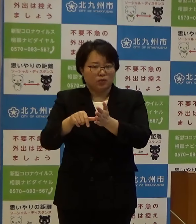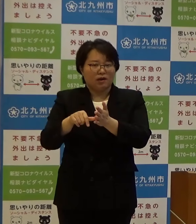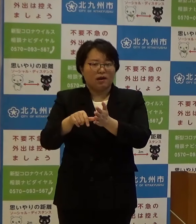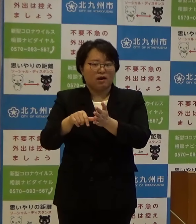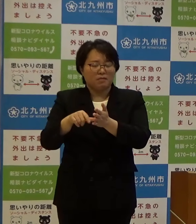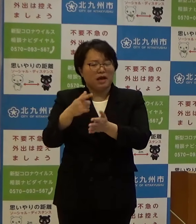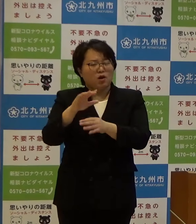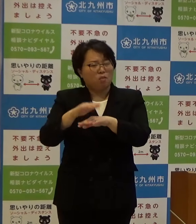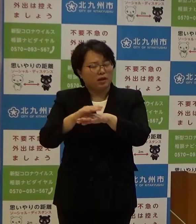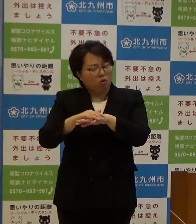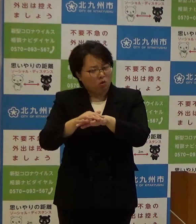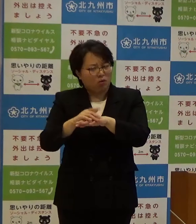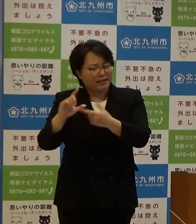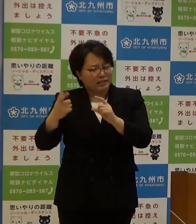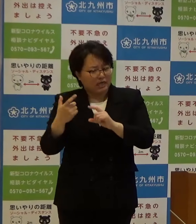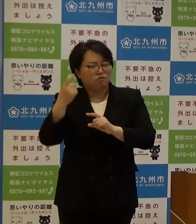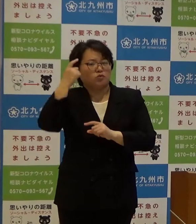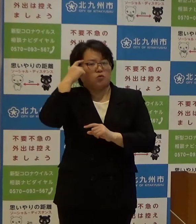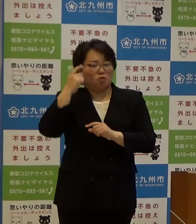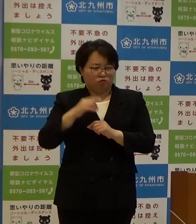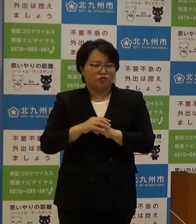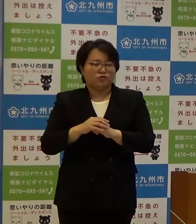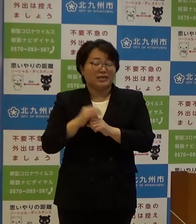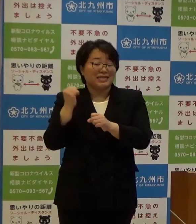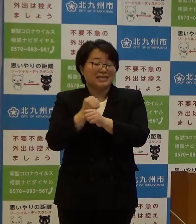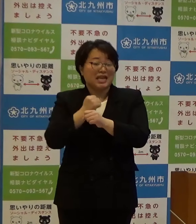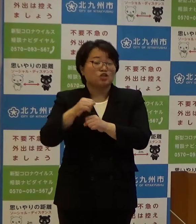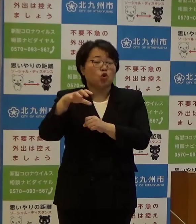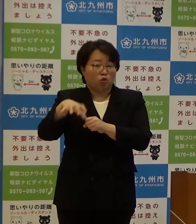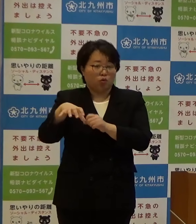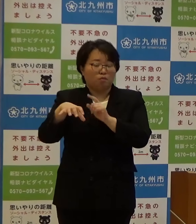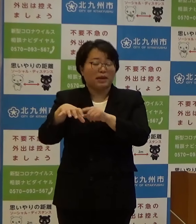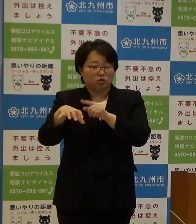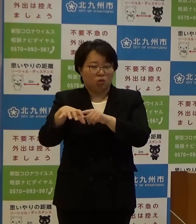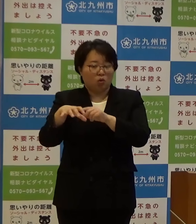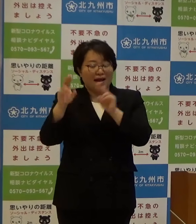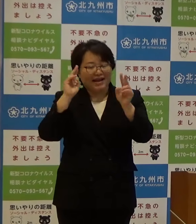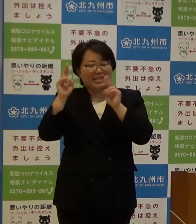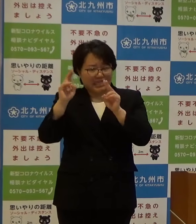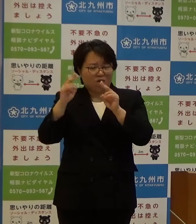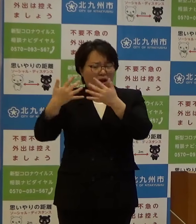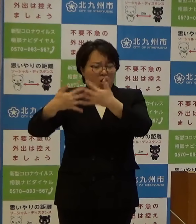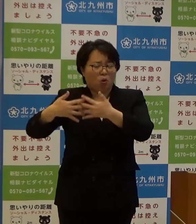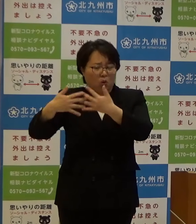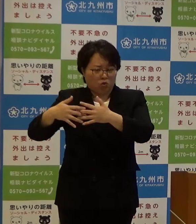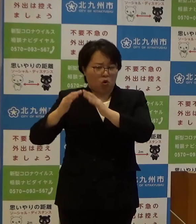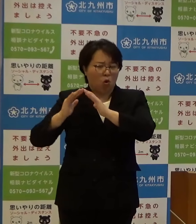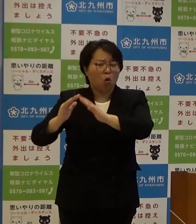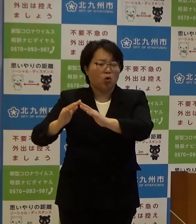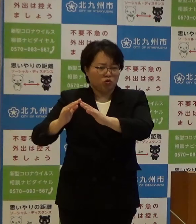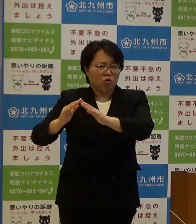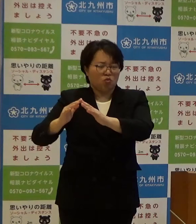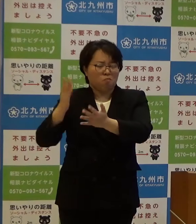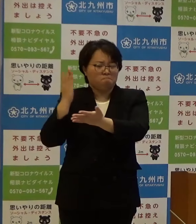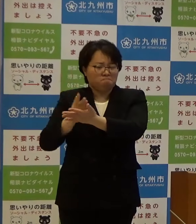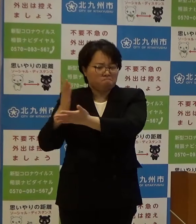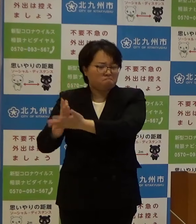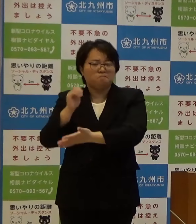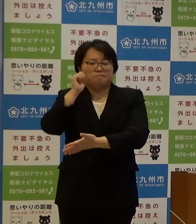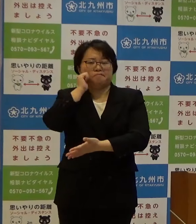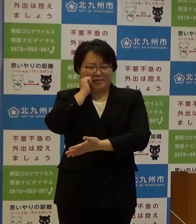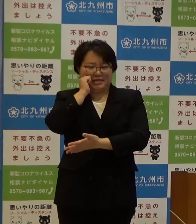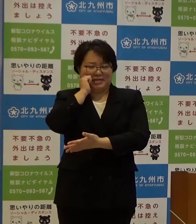事情があるように思います。製造業は工場を止めるわけにいかないというところが多くて、みんな勤務をし